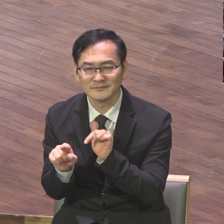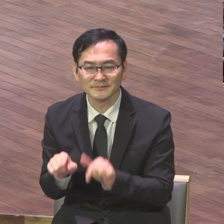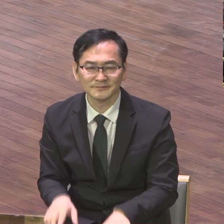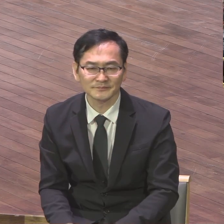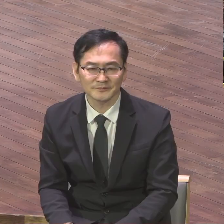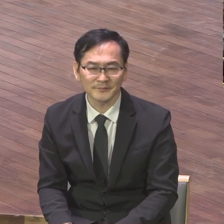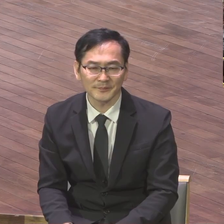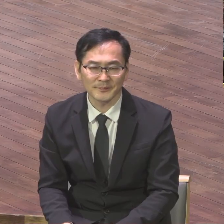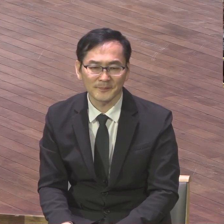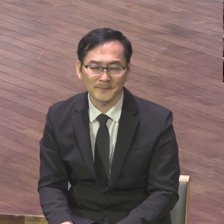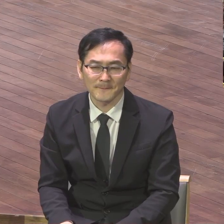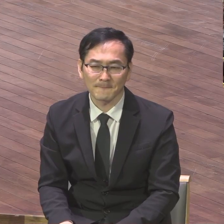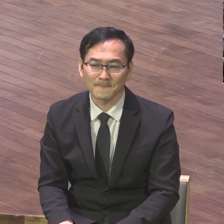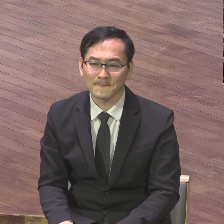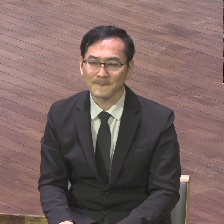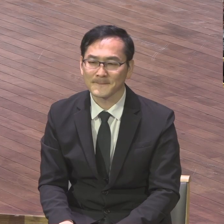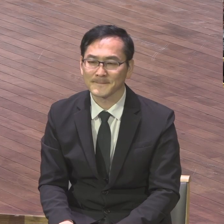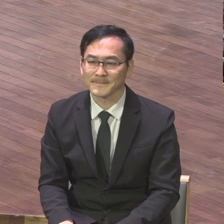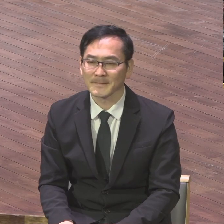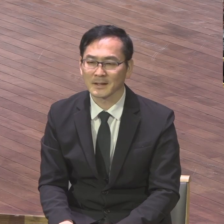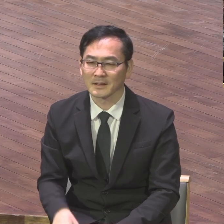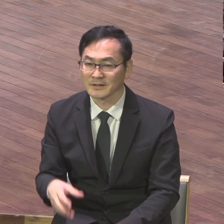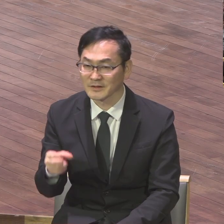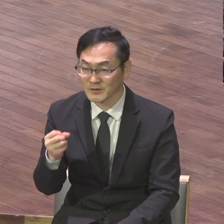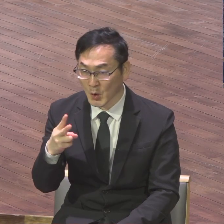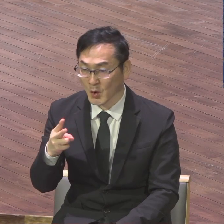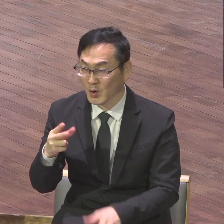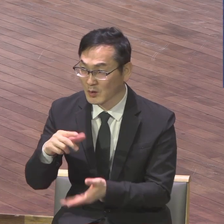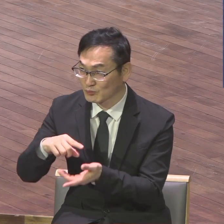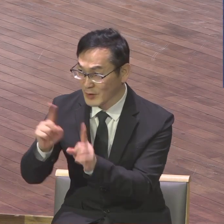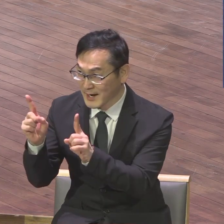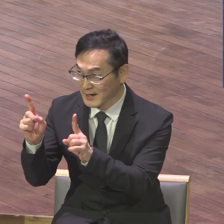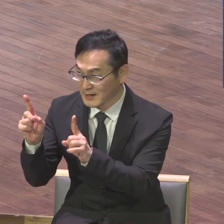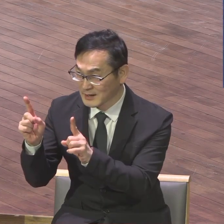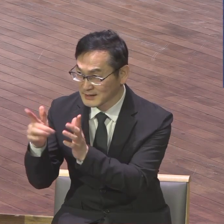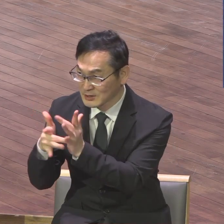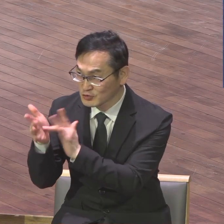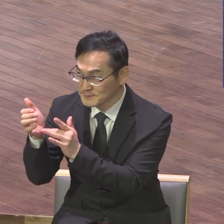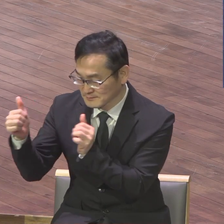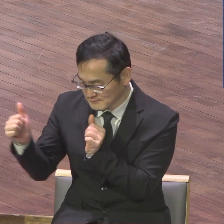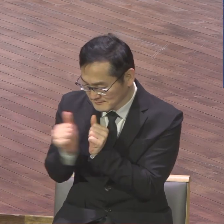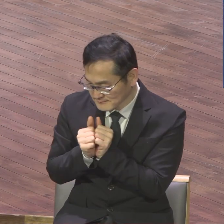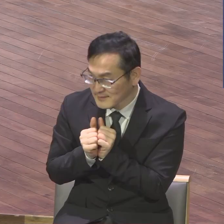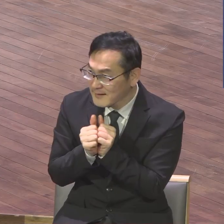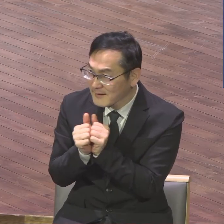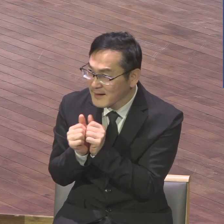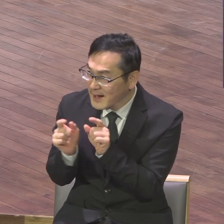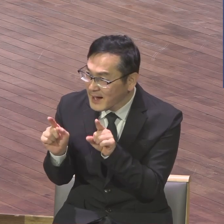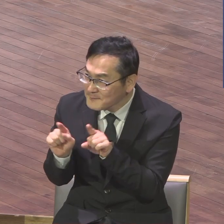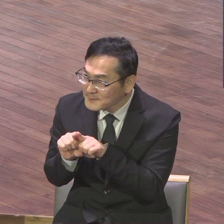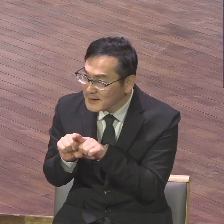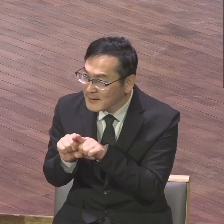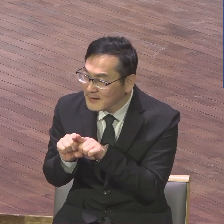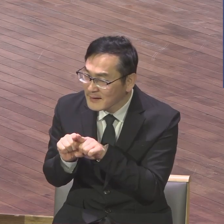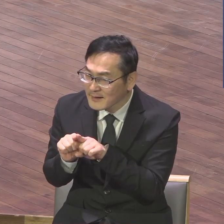그리고 부활의 주님이 나와 함께 하심을 얼마나